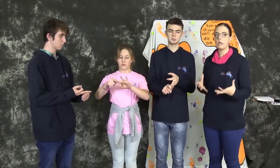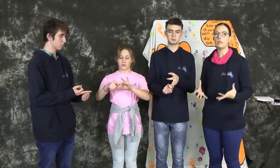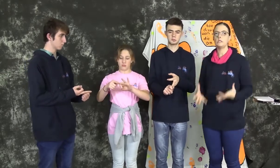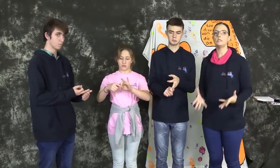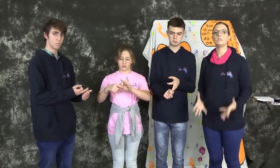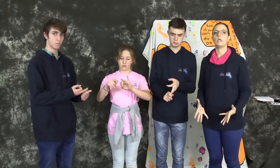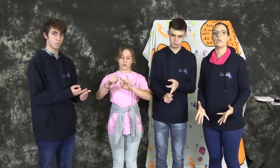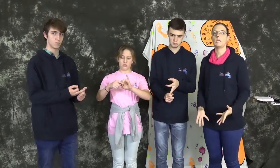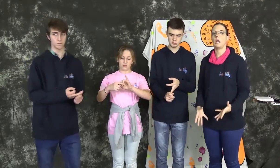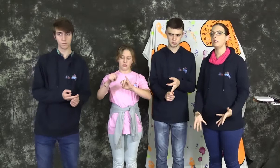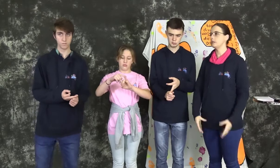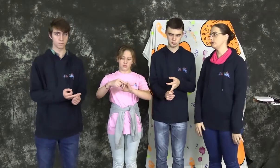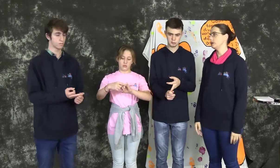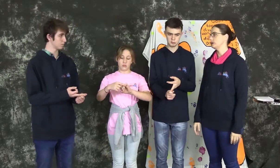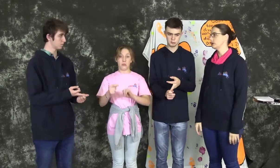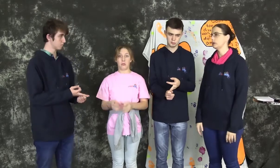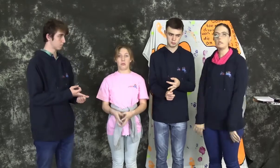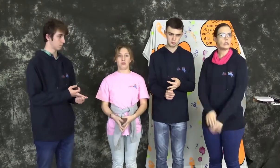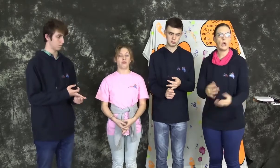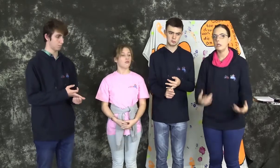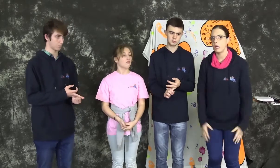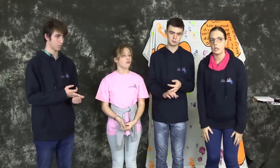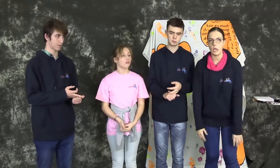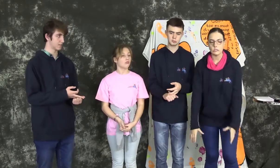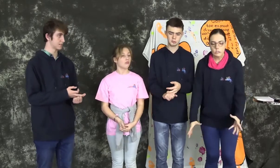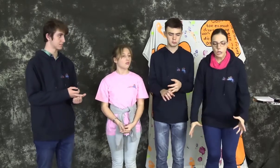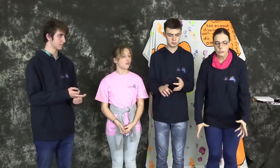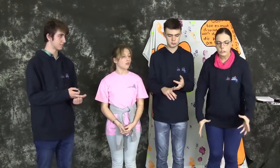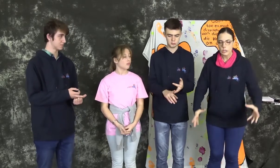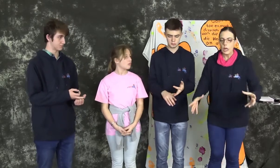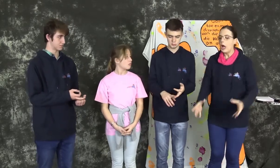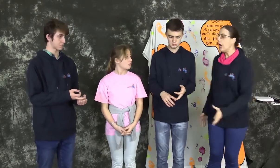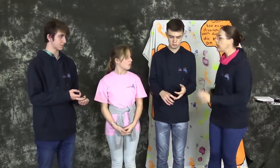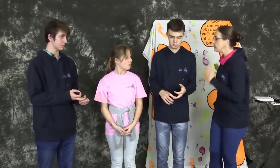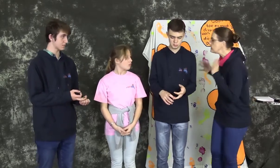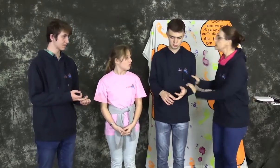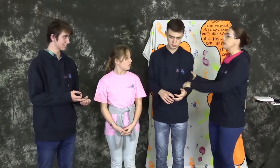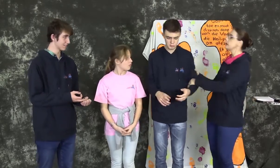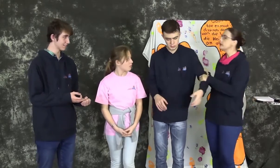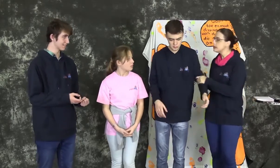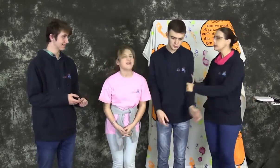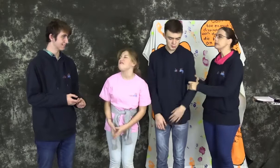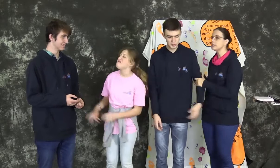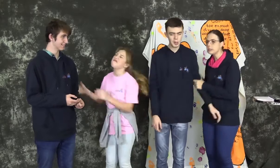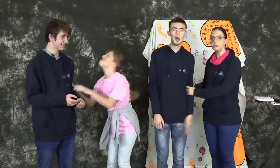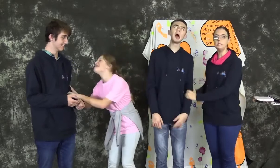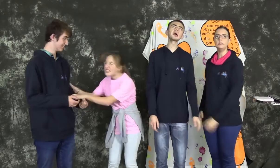Dinge doen ons sê, wat ander mense sê van. Dit gebeur baie maklik. Jy skoot en sê, ah, oh, jou hoender, wat moet jy dit gedoen? Wat is